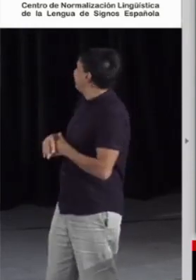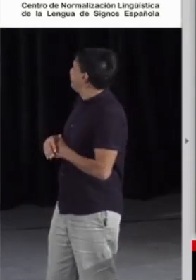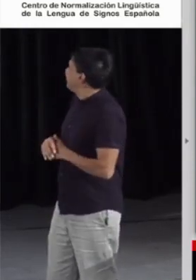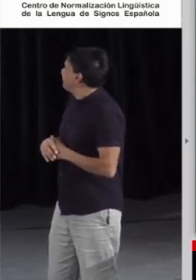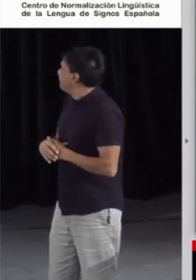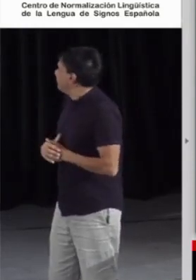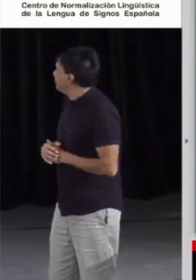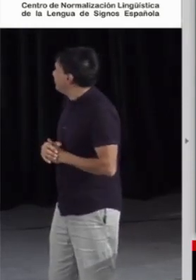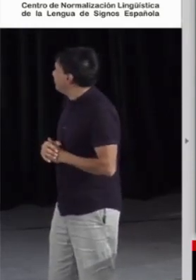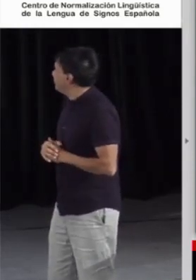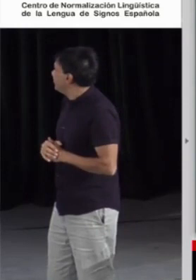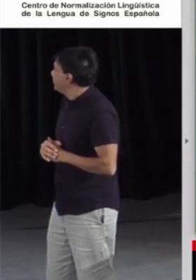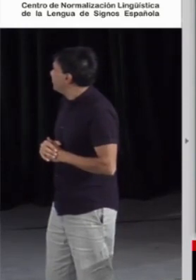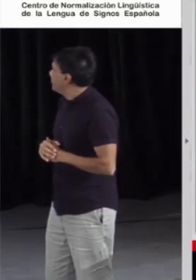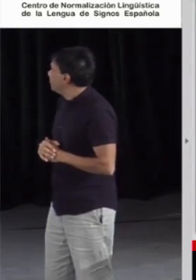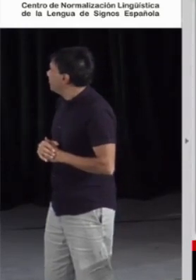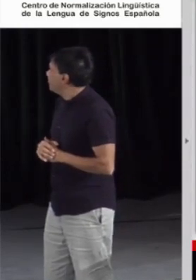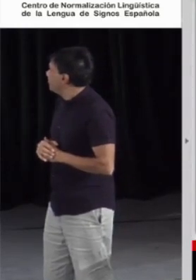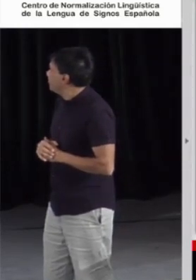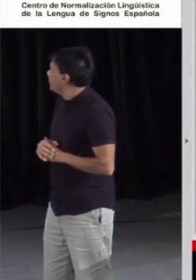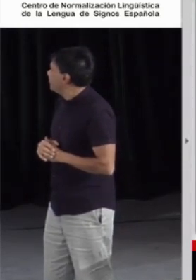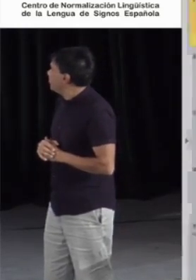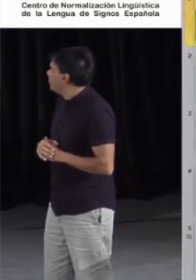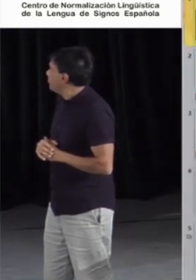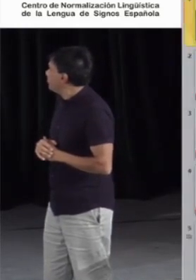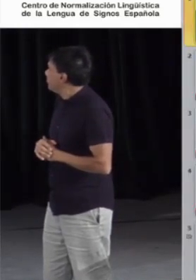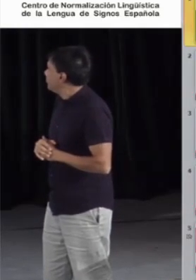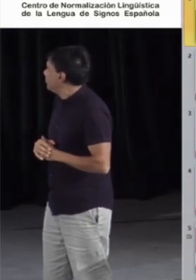Vaya, no, está cubriéndolo esa pantalla y no veo la frase.